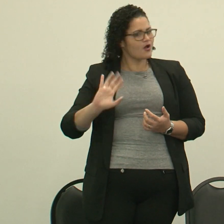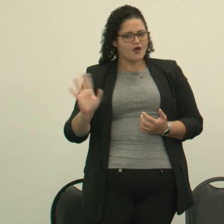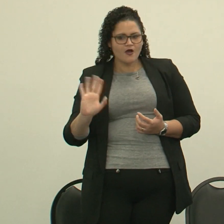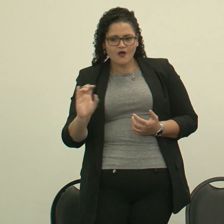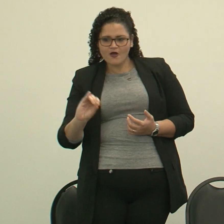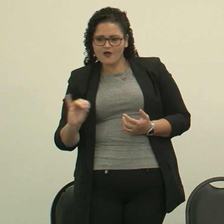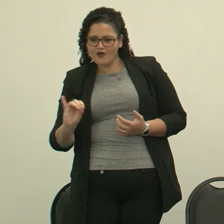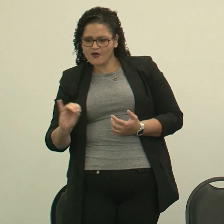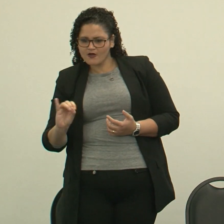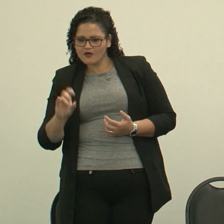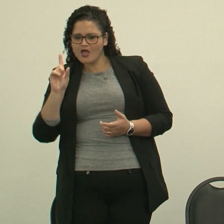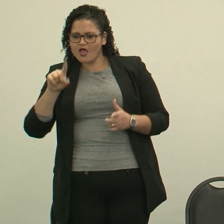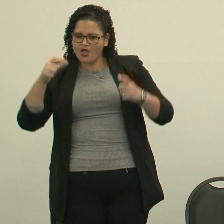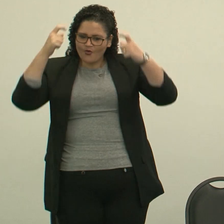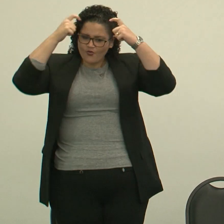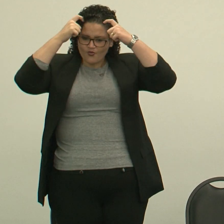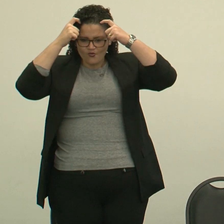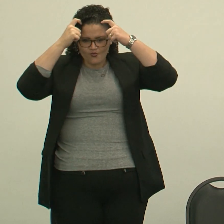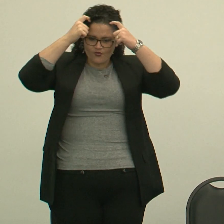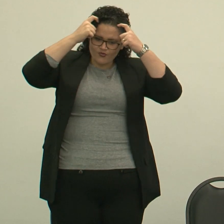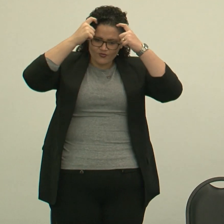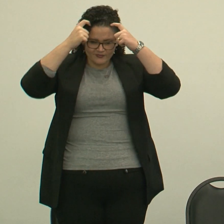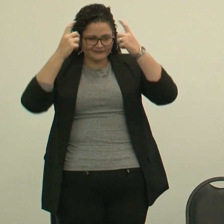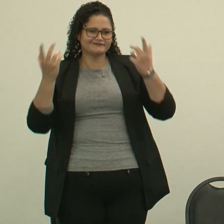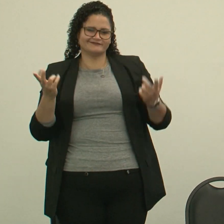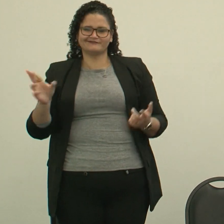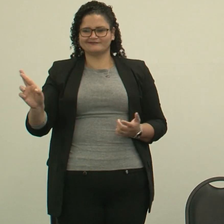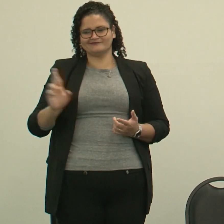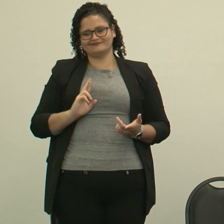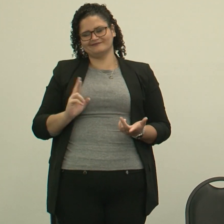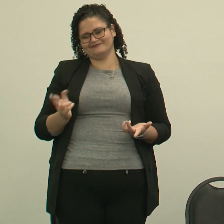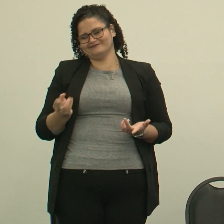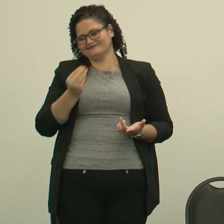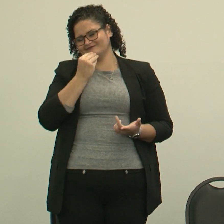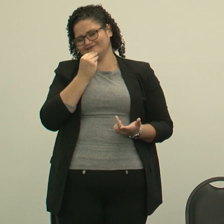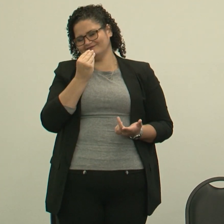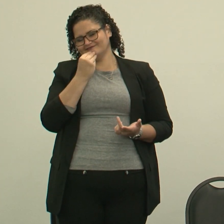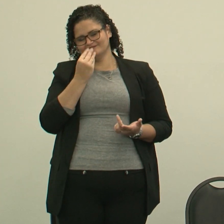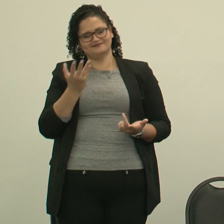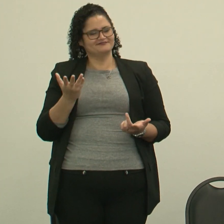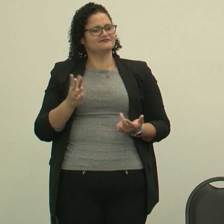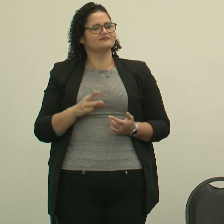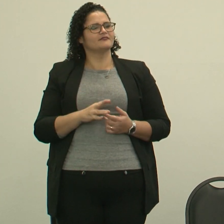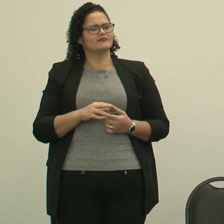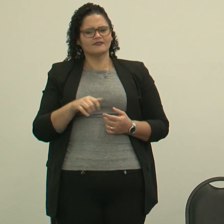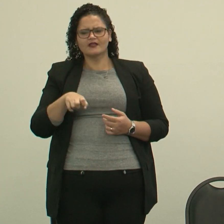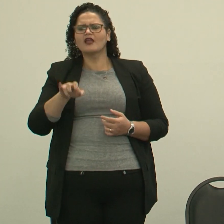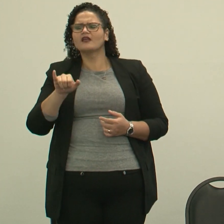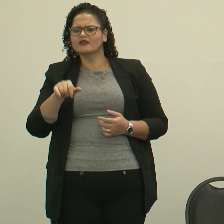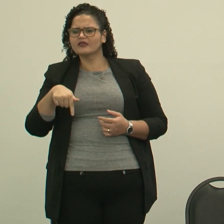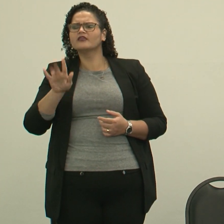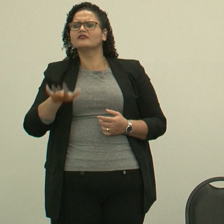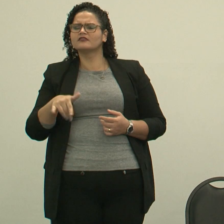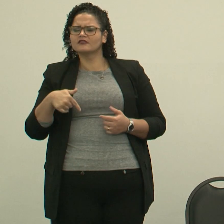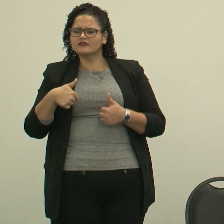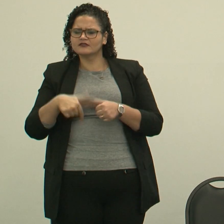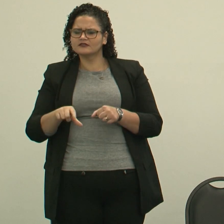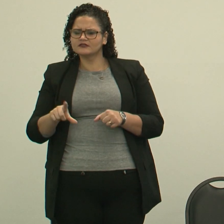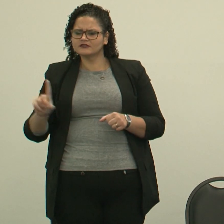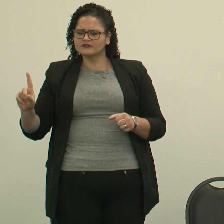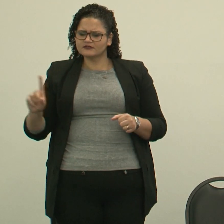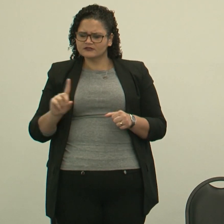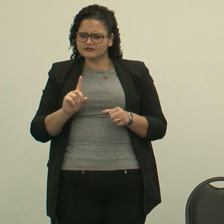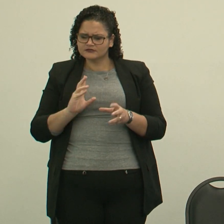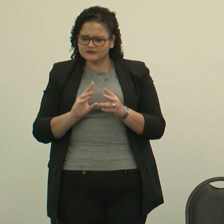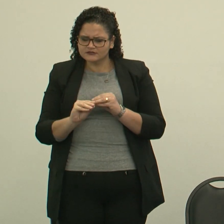Olá, é um urso? Se o urso fosse responder, né? É um urso? Ei, quem está aqui? Saia